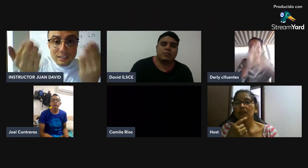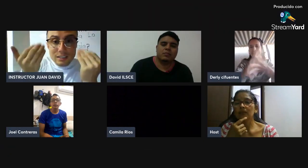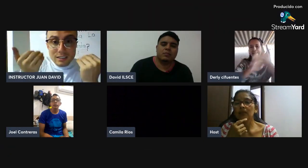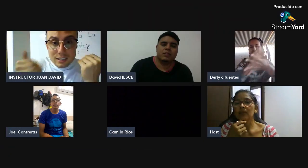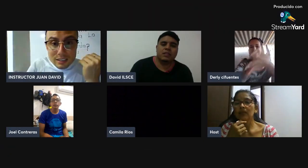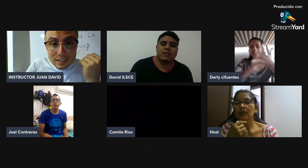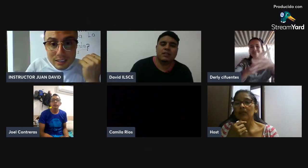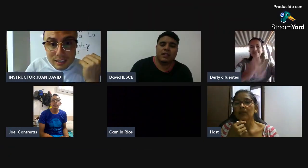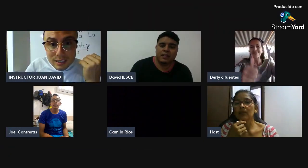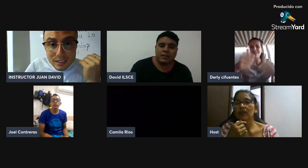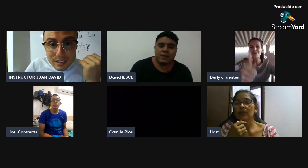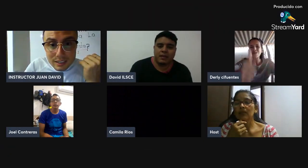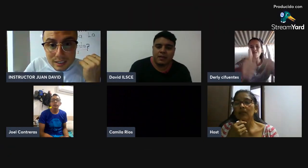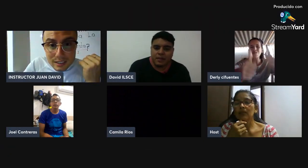sí sí dime